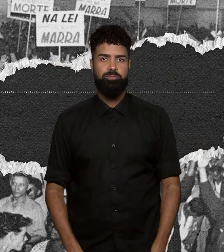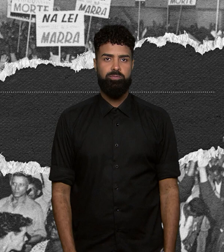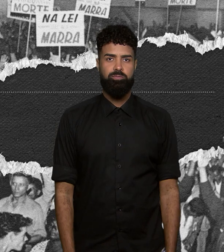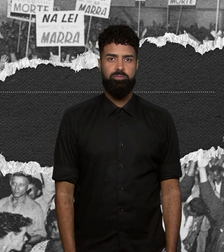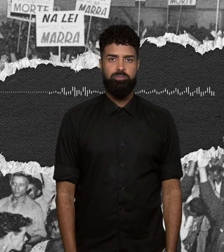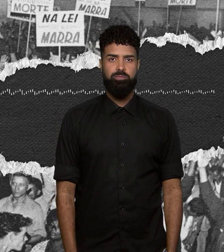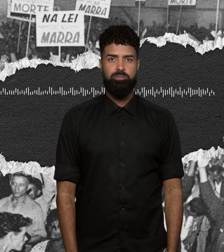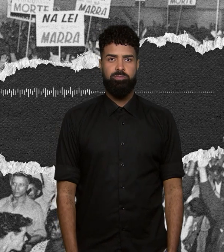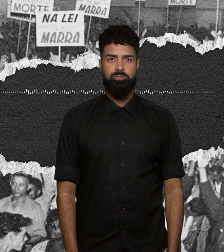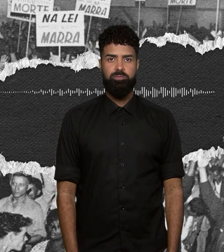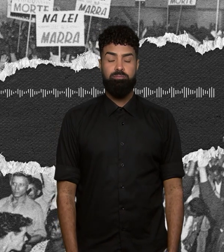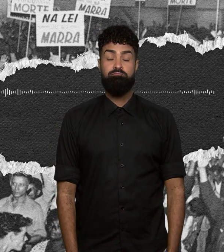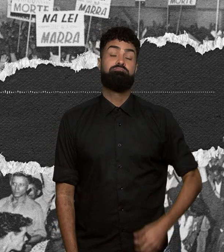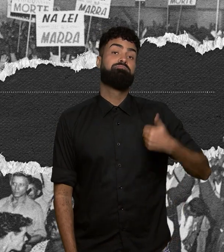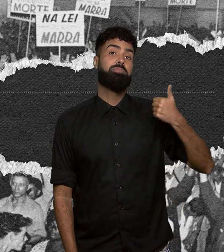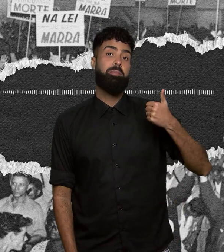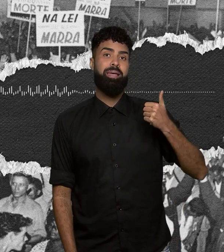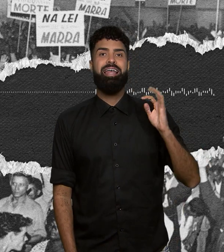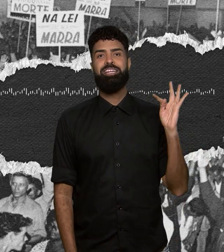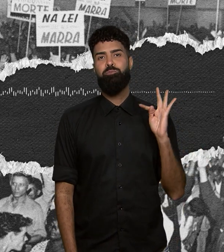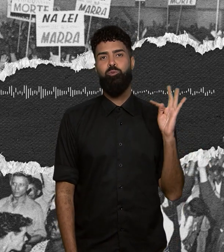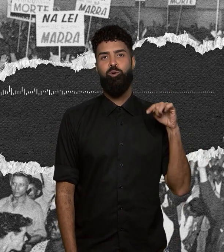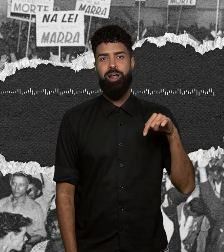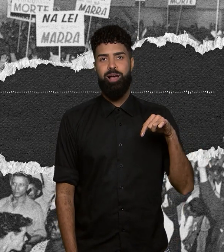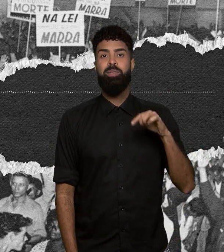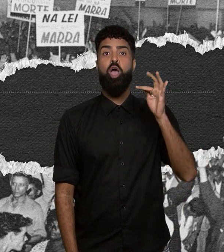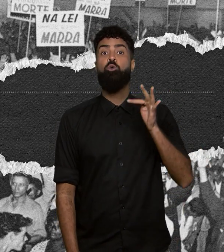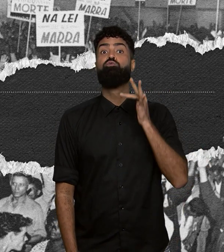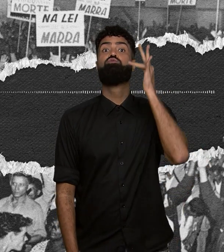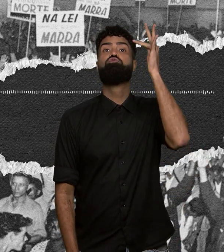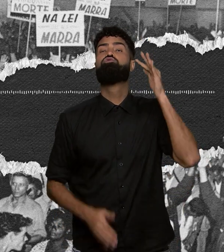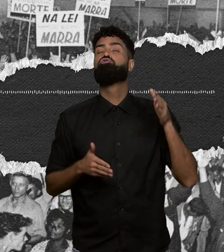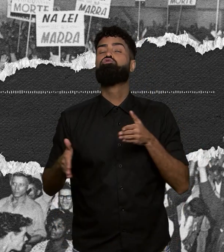Danos primeira temporada futuro